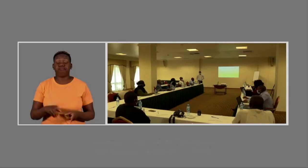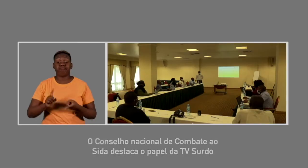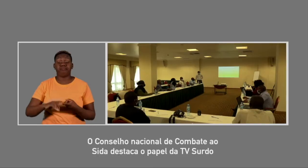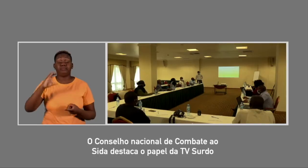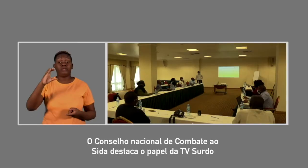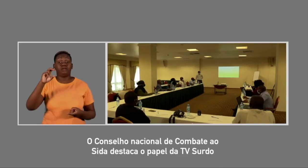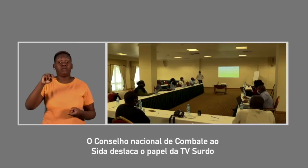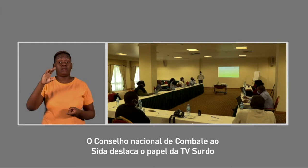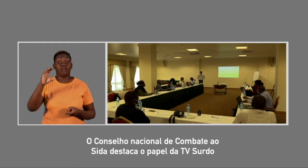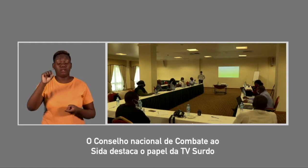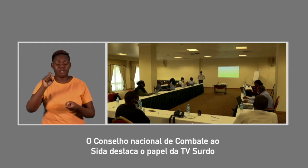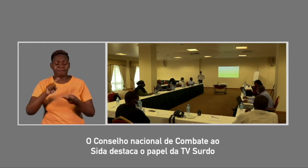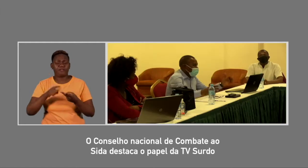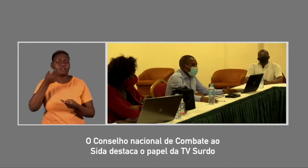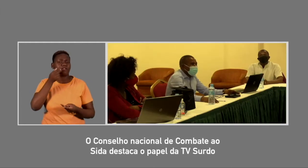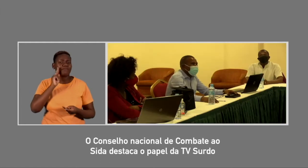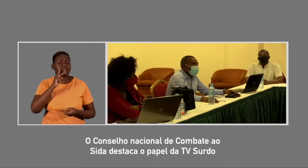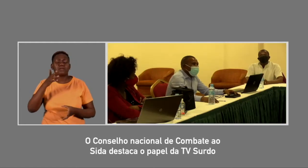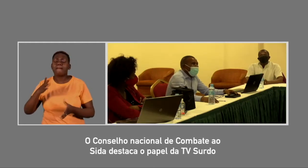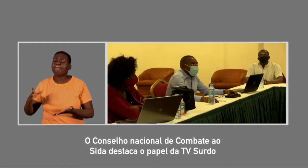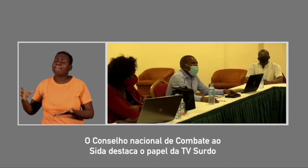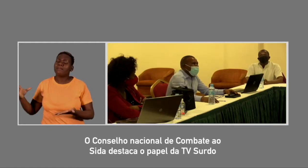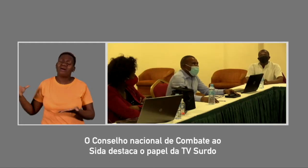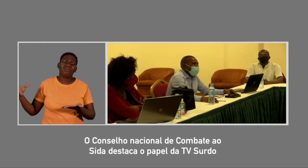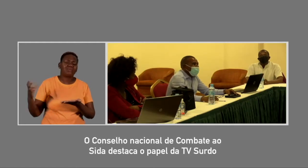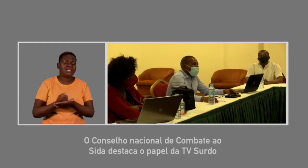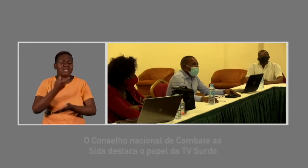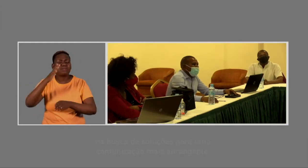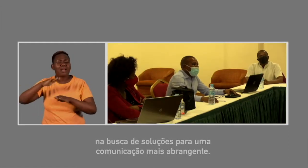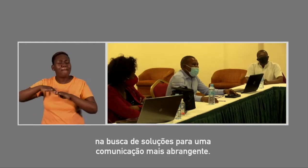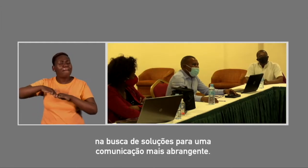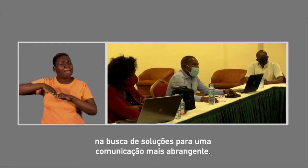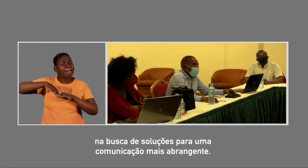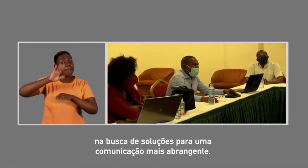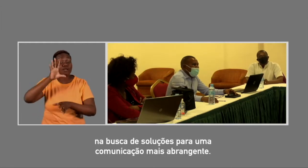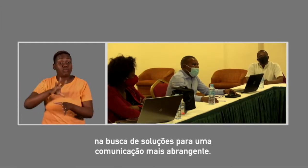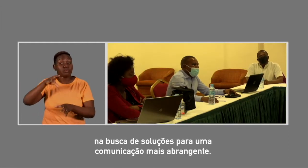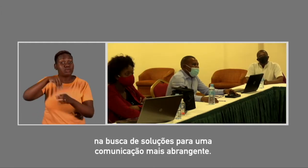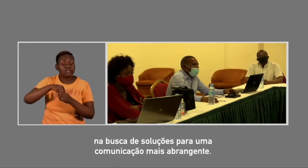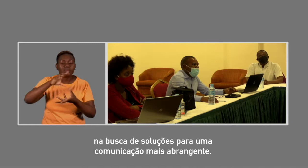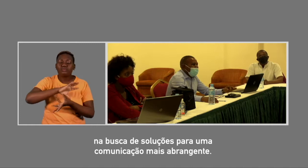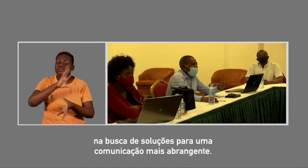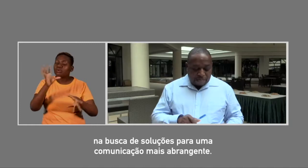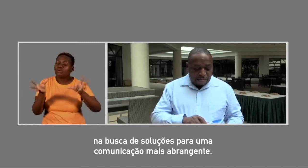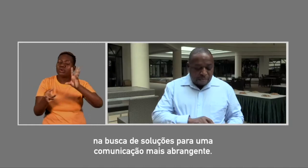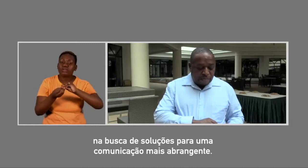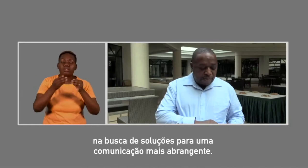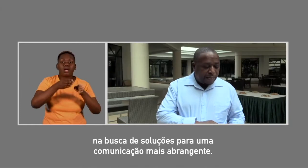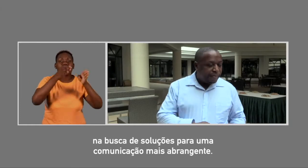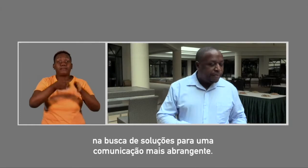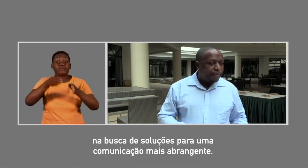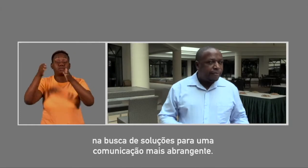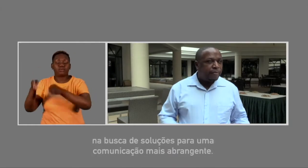O Conselho Nacional de Combate ao SIDA destaca o papel da TV surdo na busca de soluções para uma comunicação